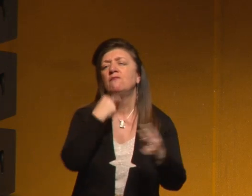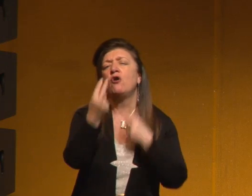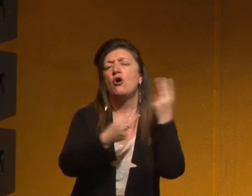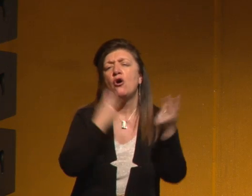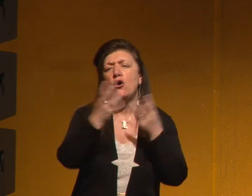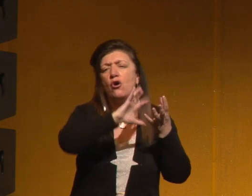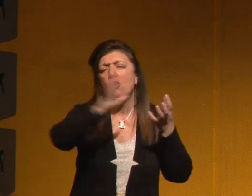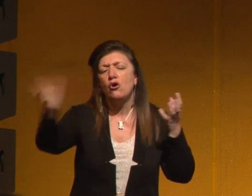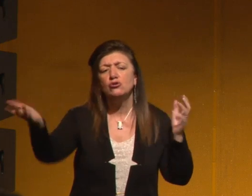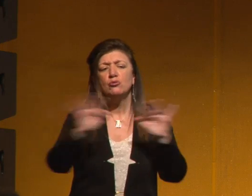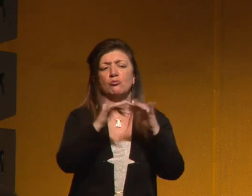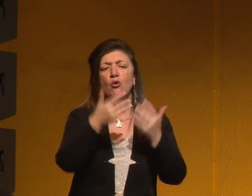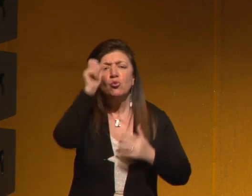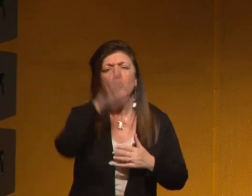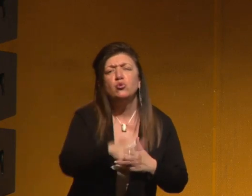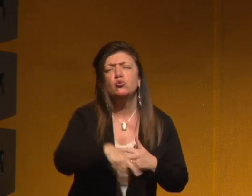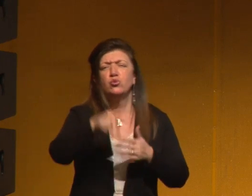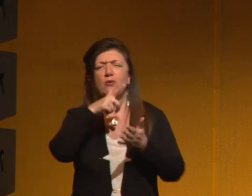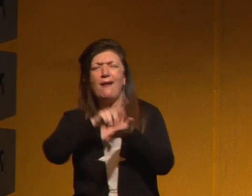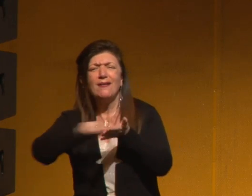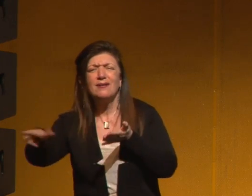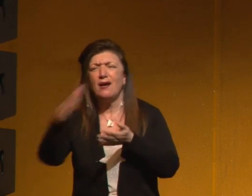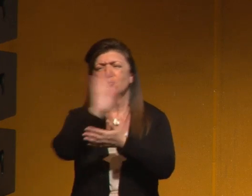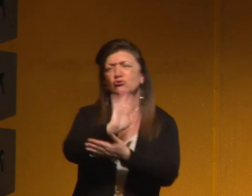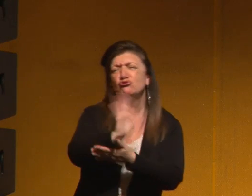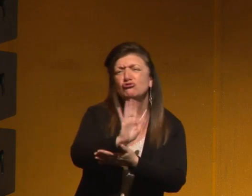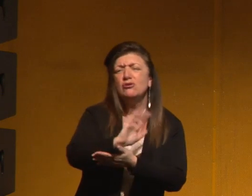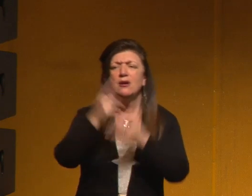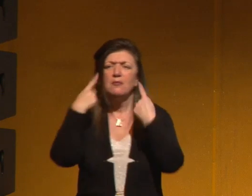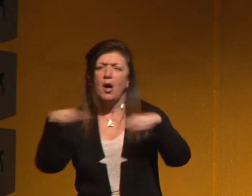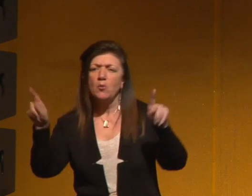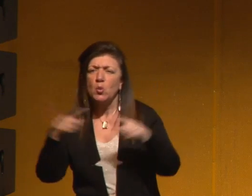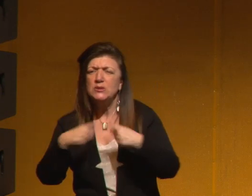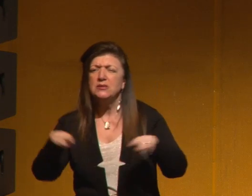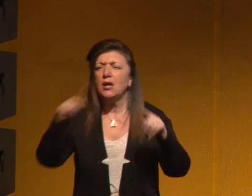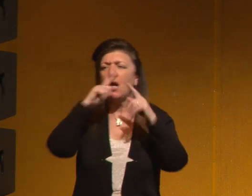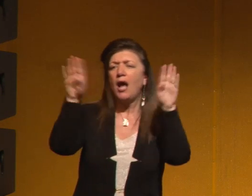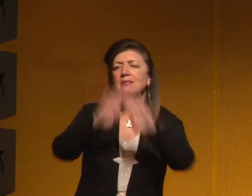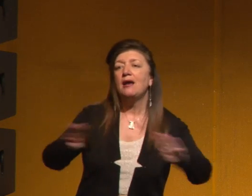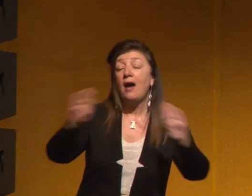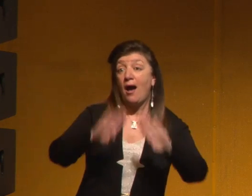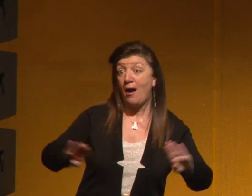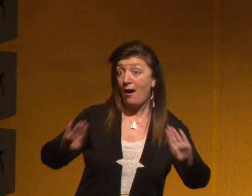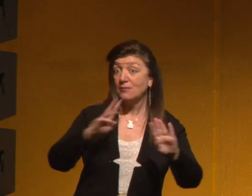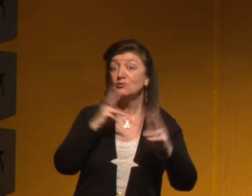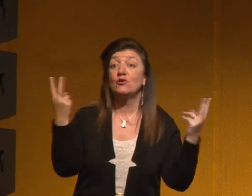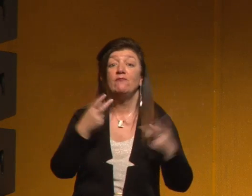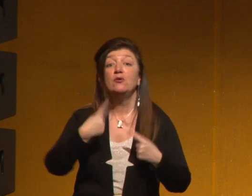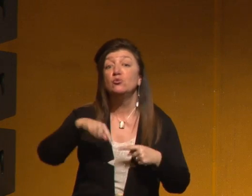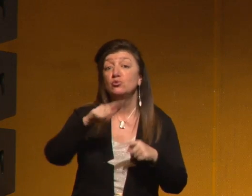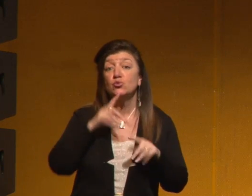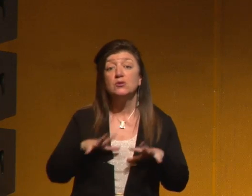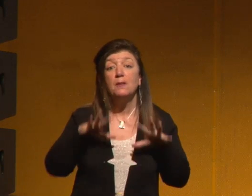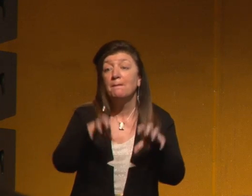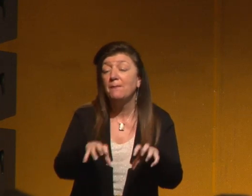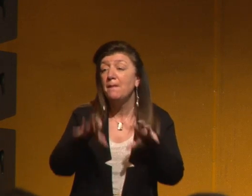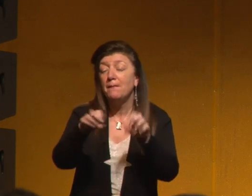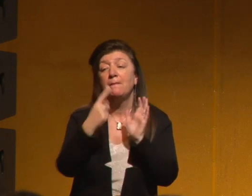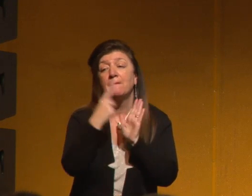e la cultura della letteratura del cinema della musica del teatro che si impegnano e si sono impegnati in questi mesi